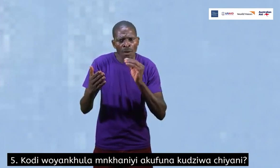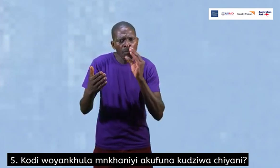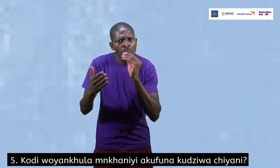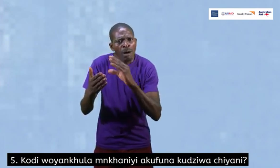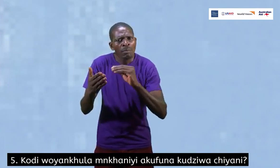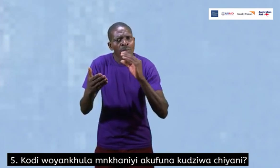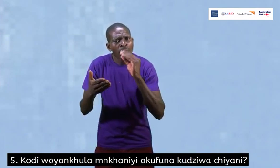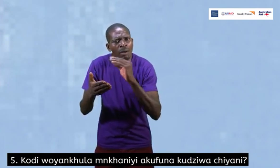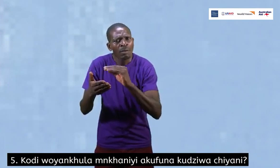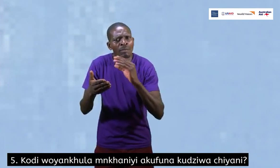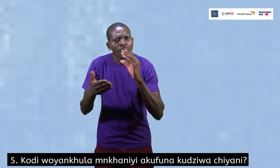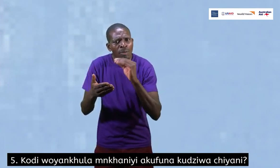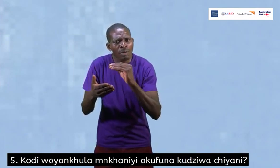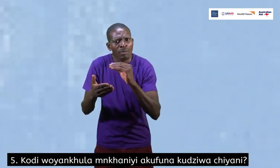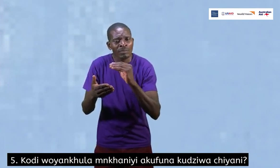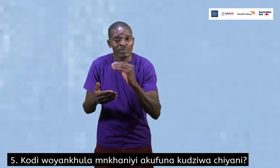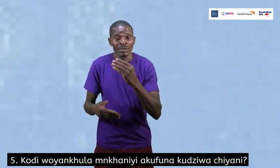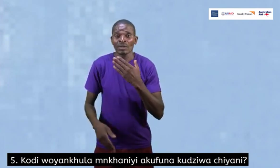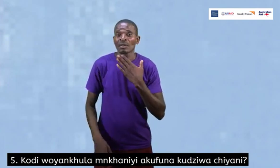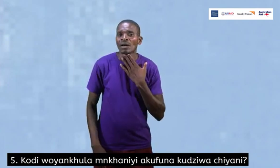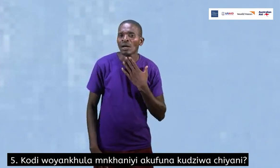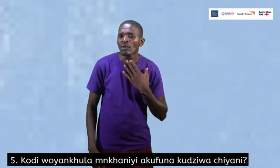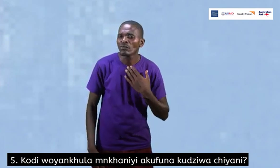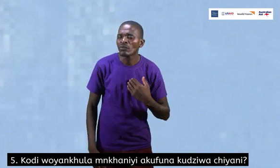Kodi woyankhula nkhaniyi amafuna kuziwa chiyani?